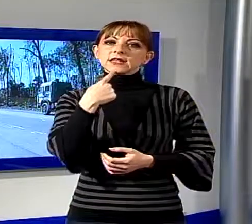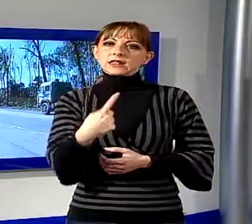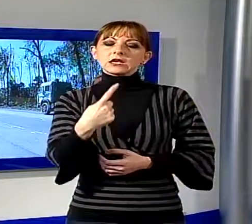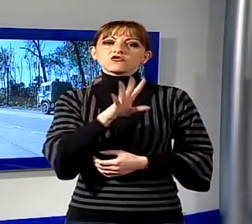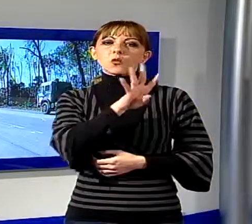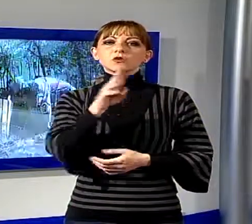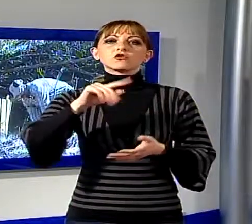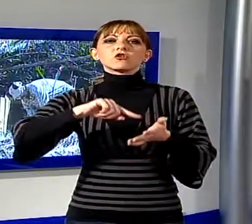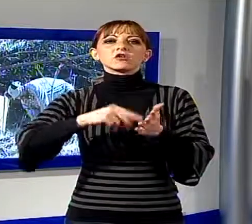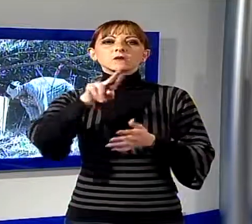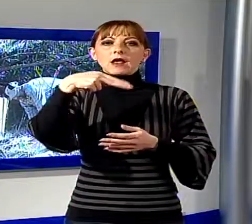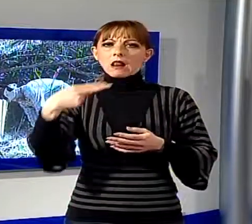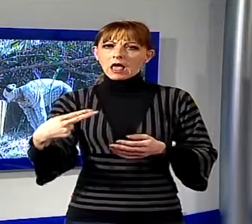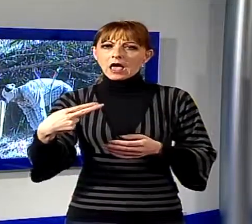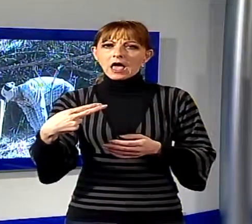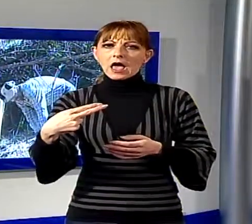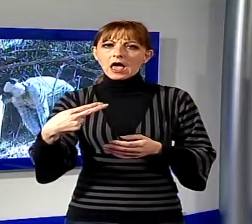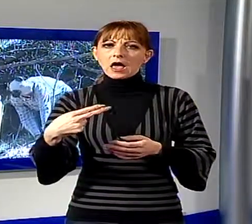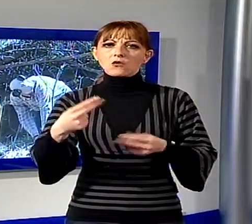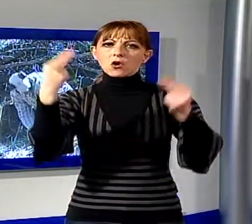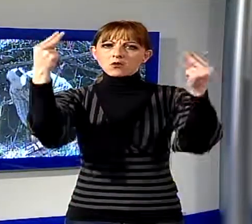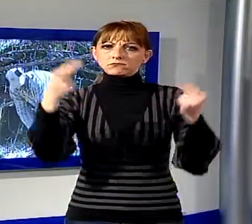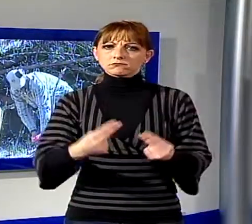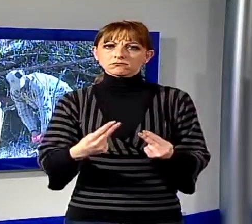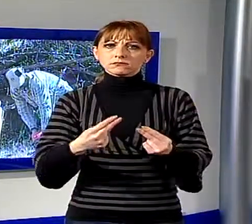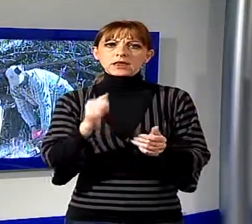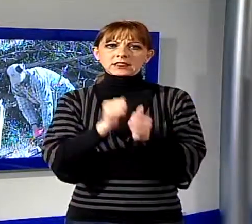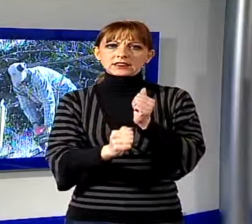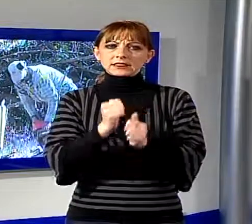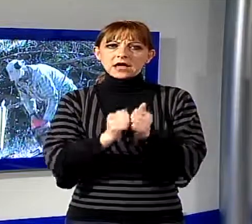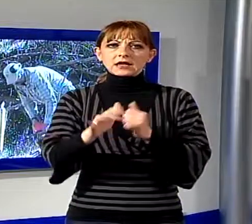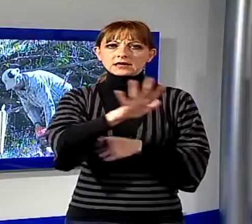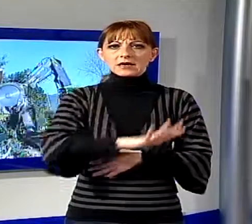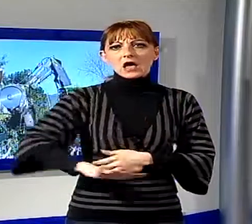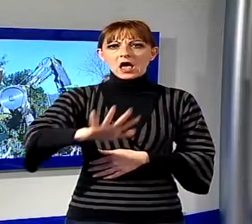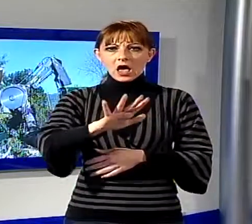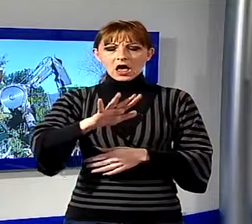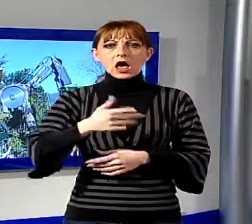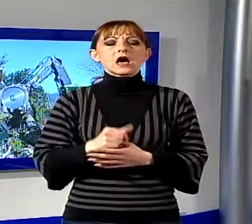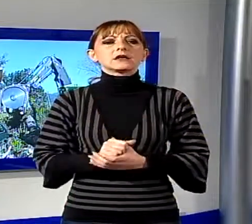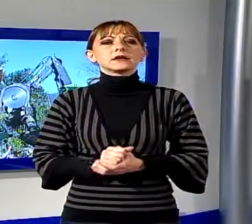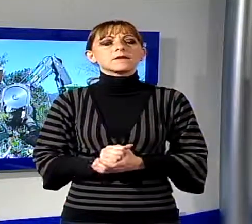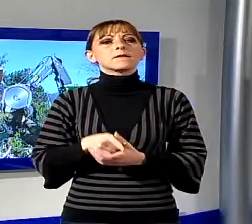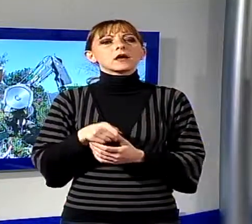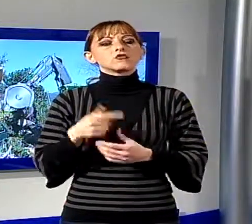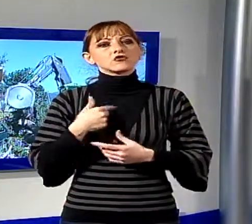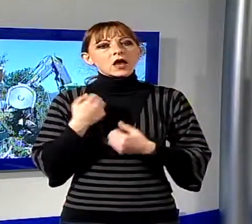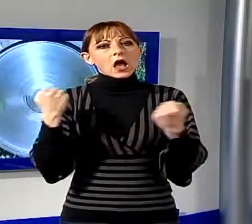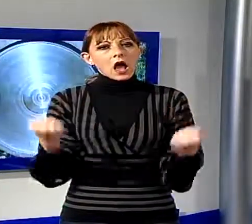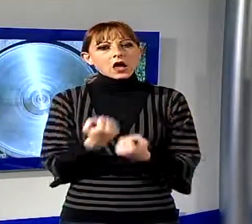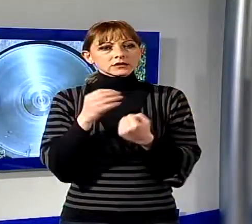colpita, il governatore ha lanciato un'iniziativa insieme al sindaco di Pietrasanta Lombardi dedicata al parco della